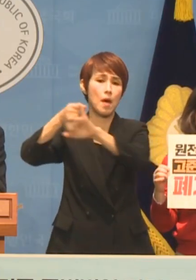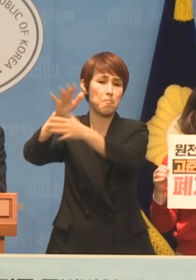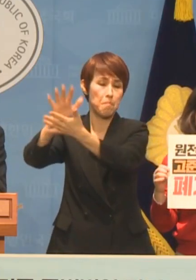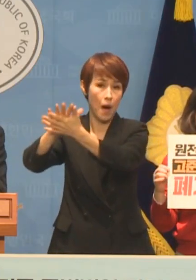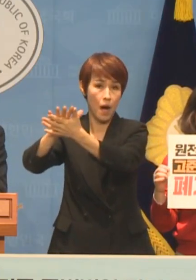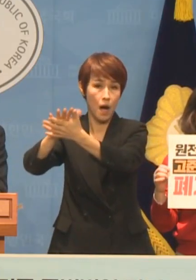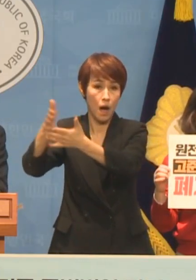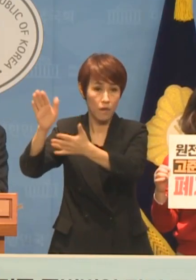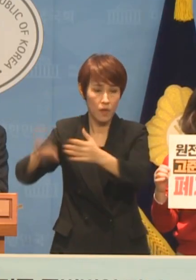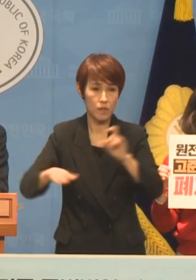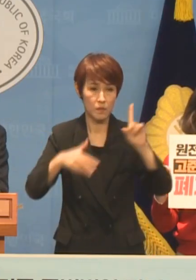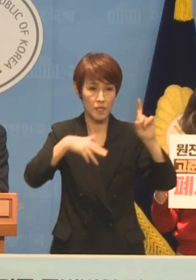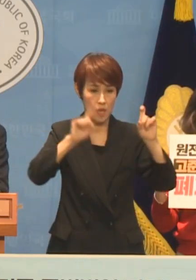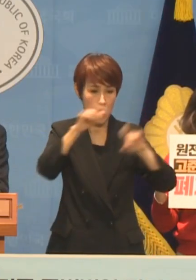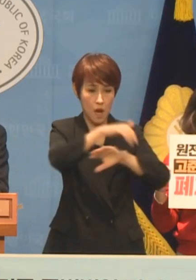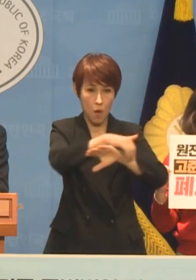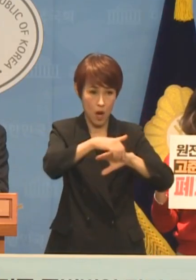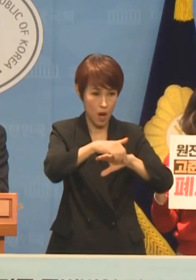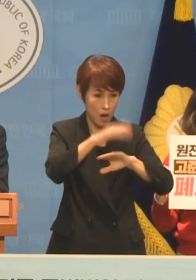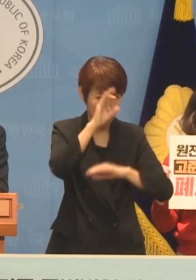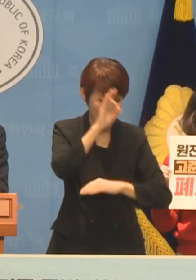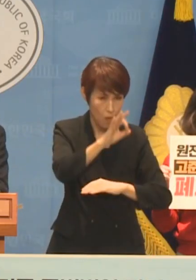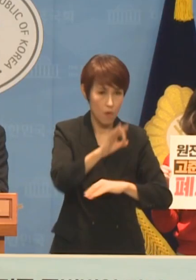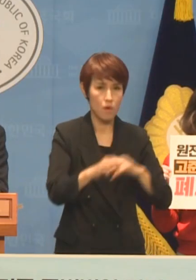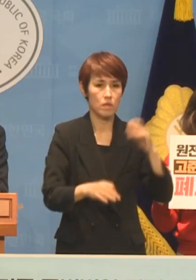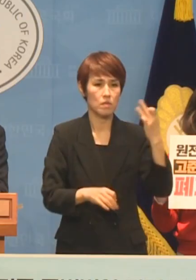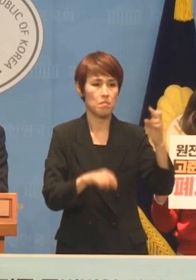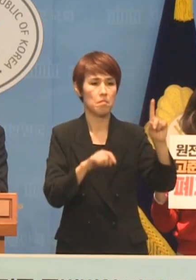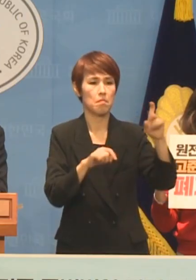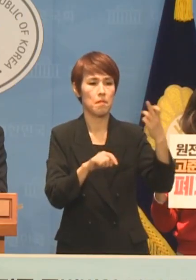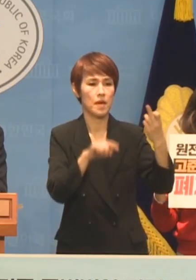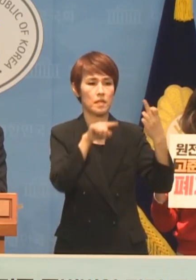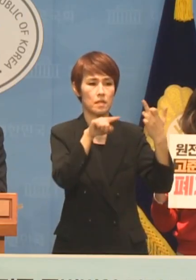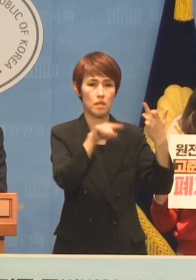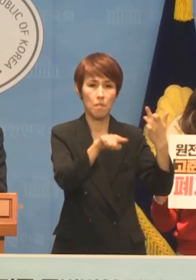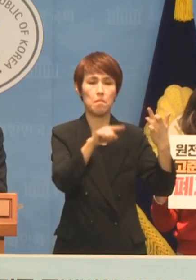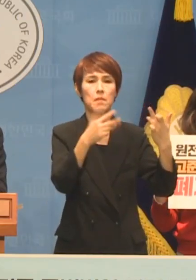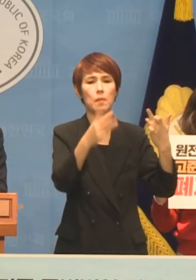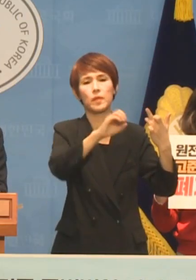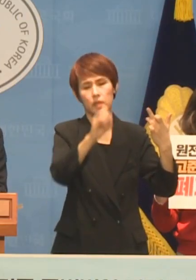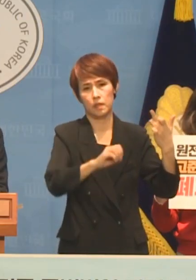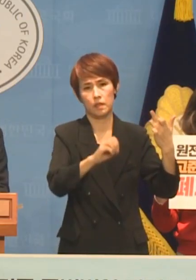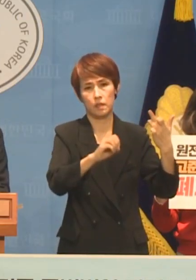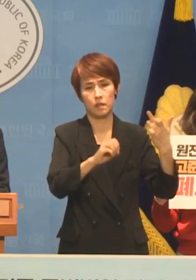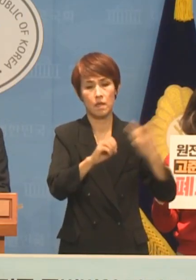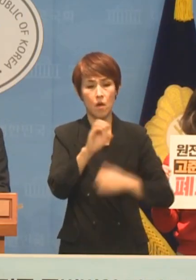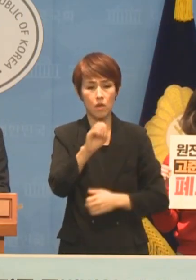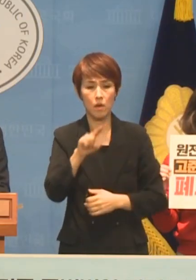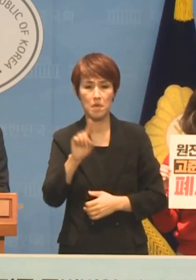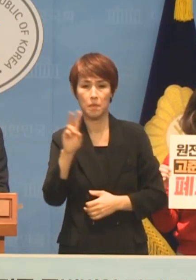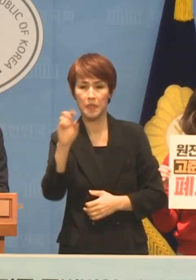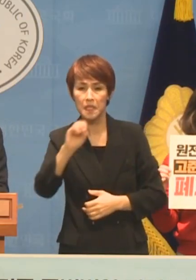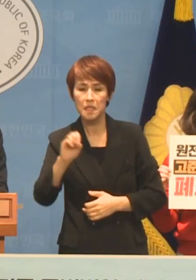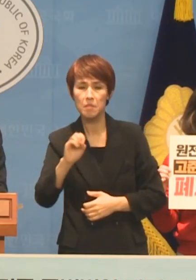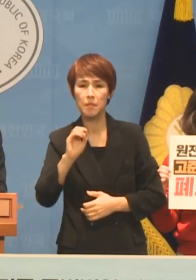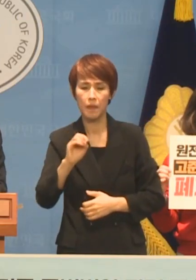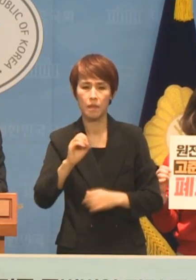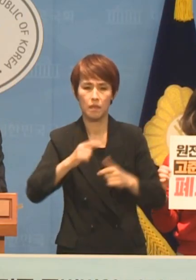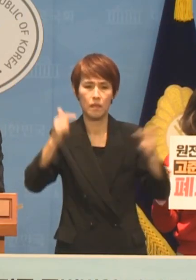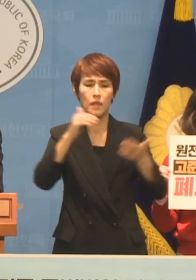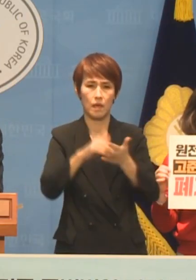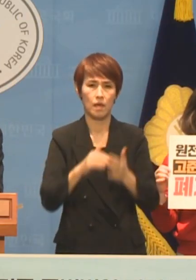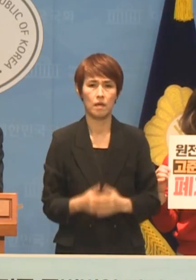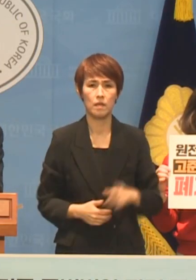11차 정기본 계획도래라면 18.8%로 0.1% 늘어나는데 그쳤습니다. 이처럼